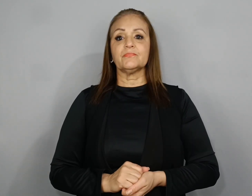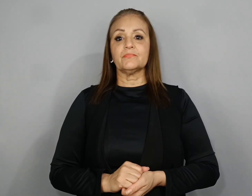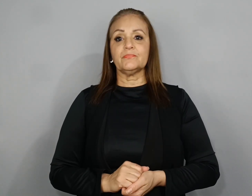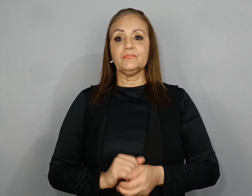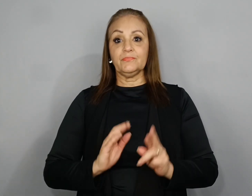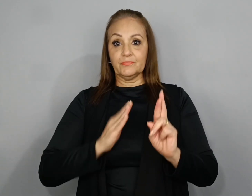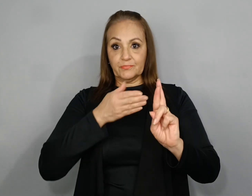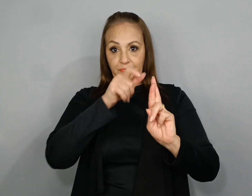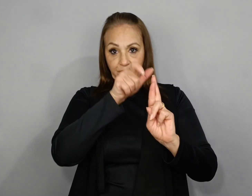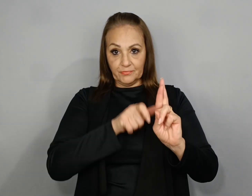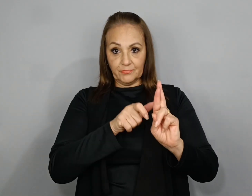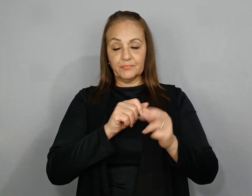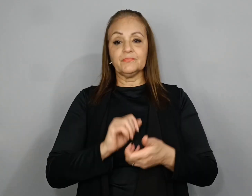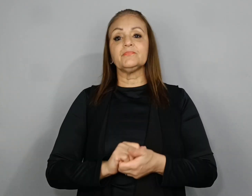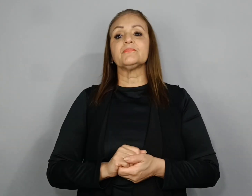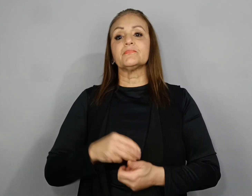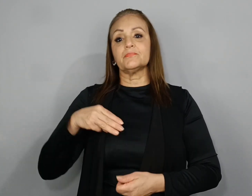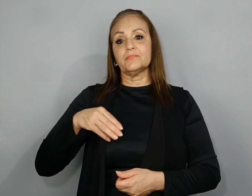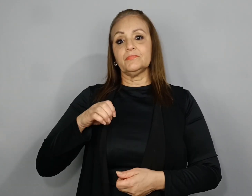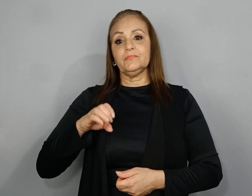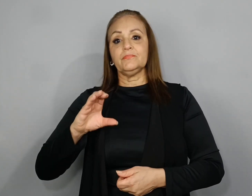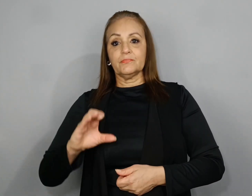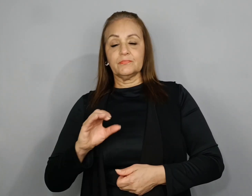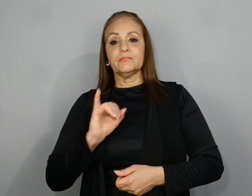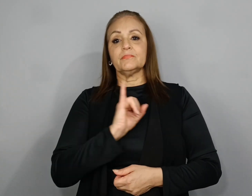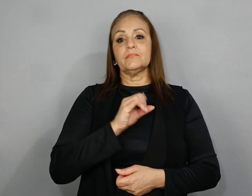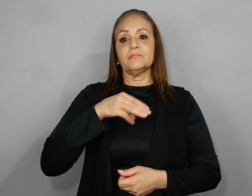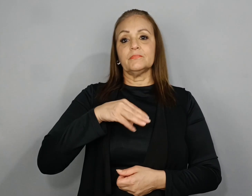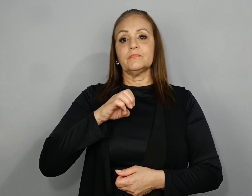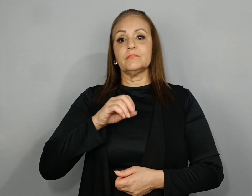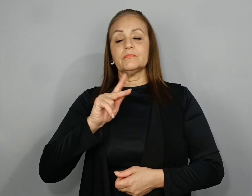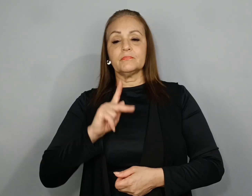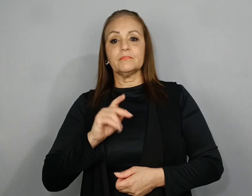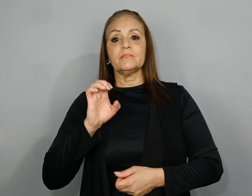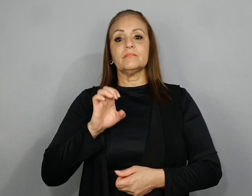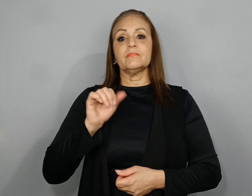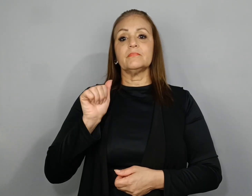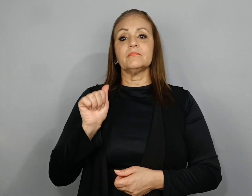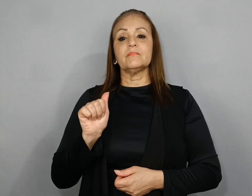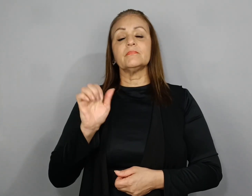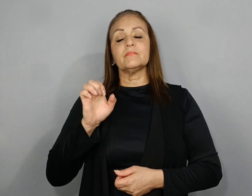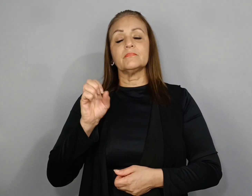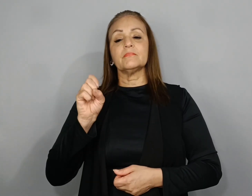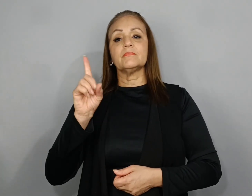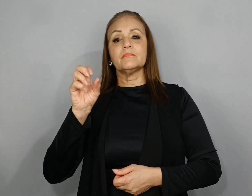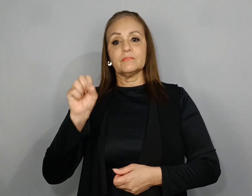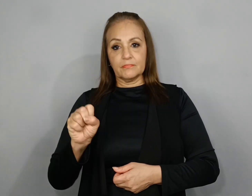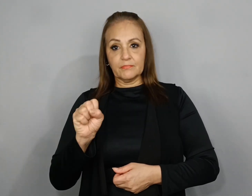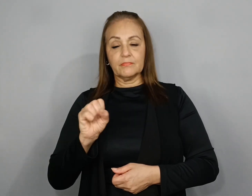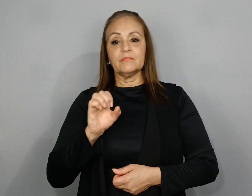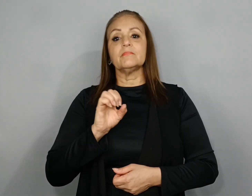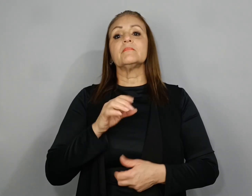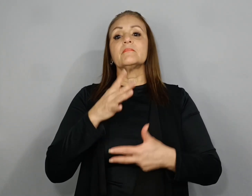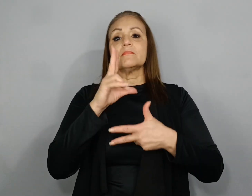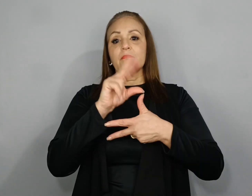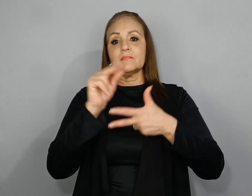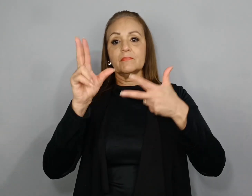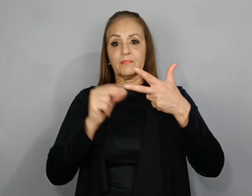Fonte, MEC, INEP, IERDS, ENAD 2006.